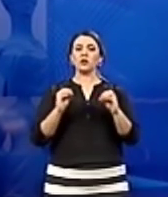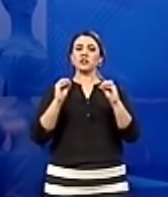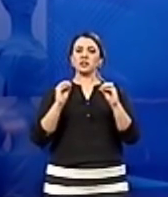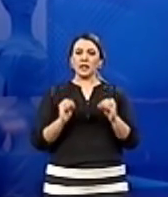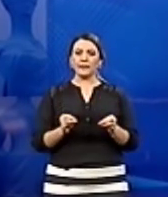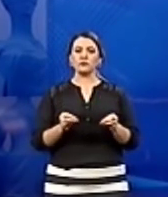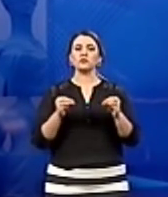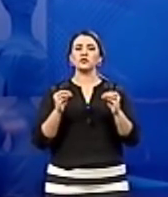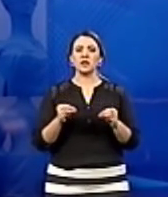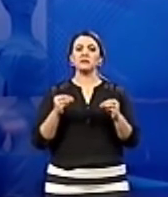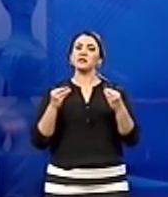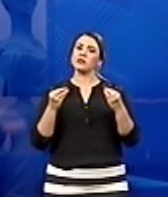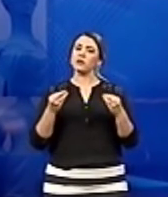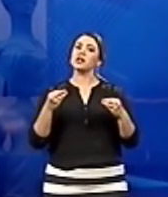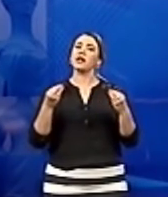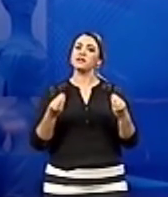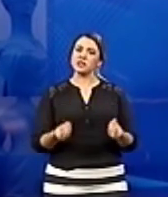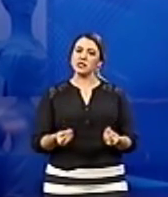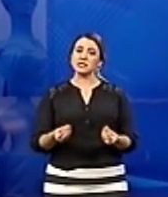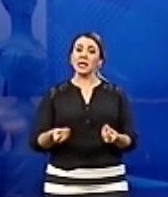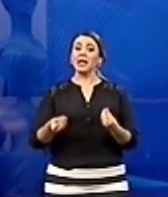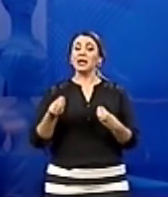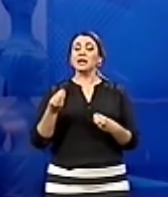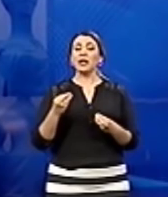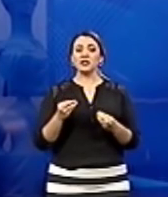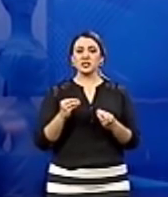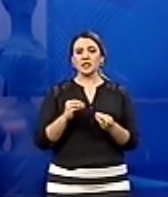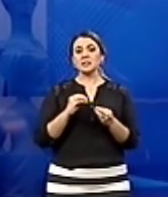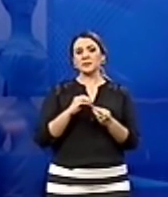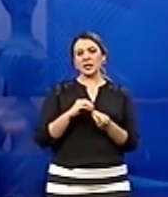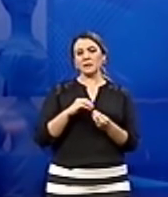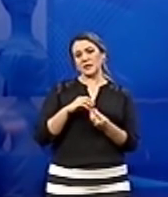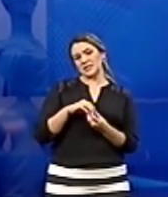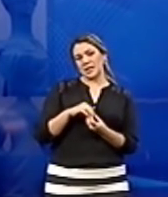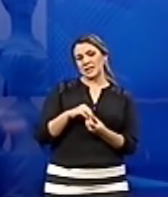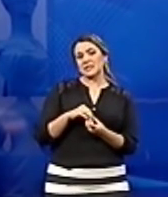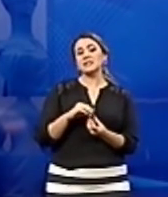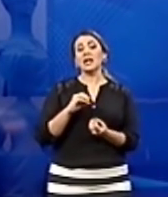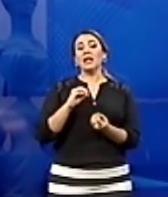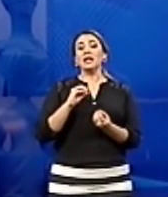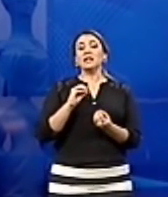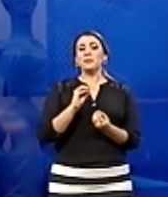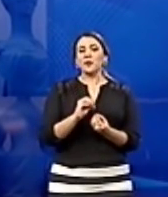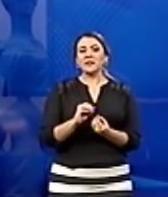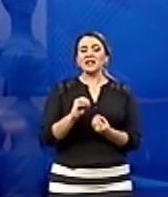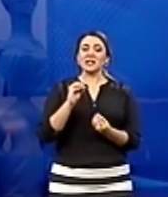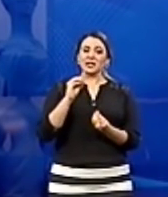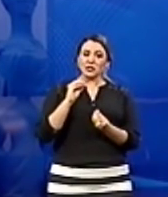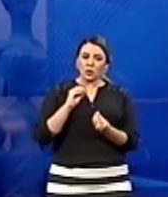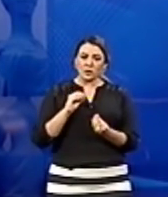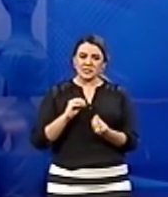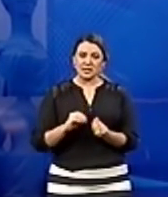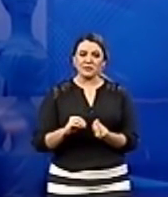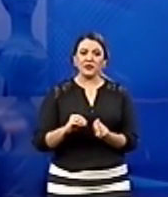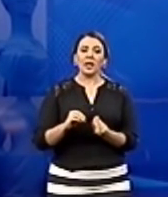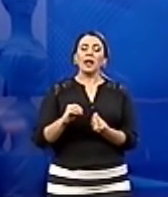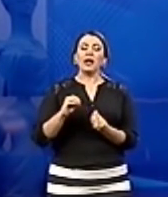de direitos, um sujeito detentor de garantias. Garantias mínimas essas que protegem, inclusive, a